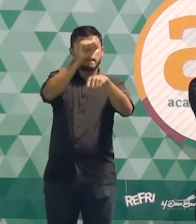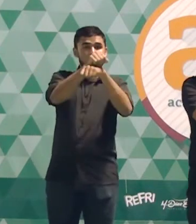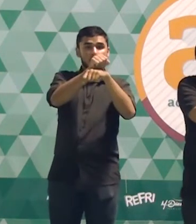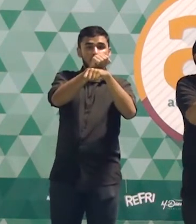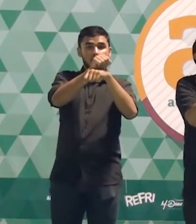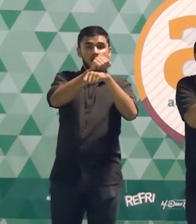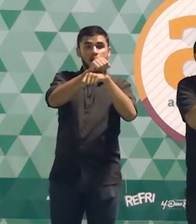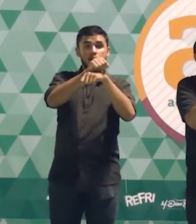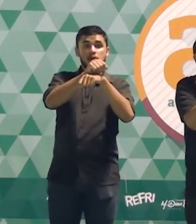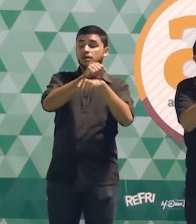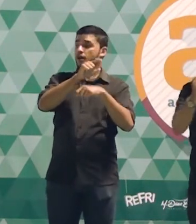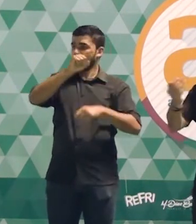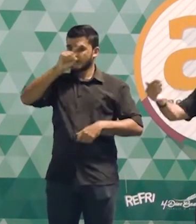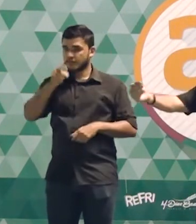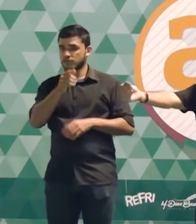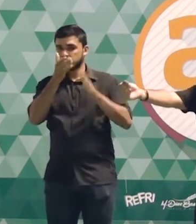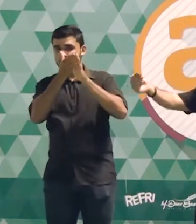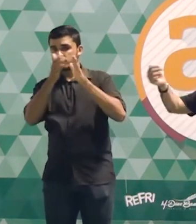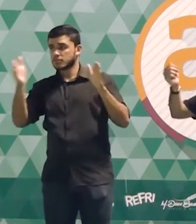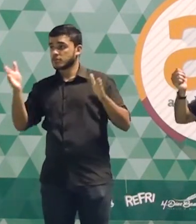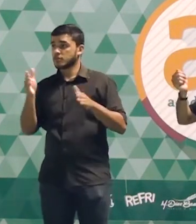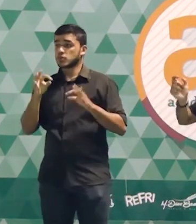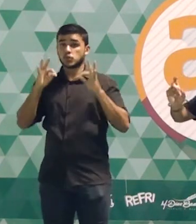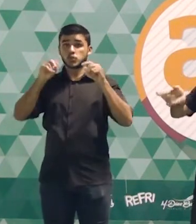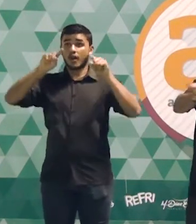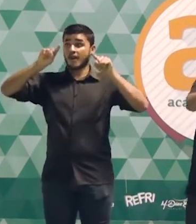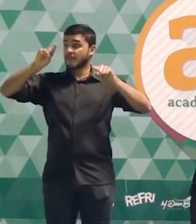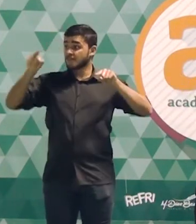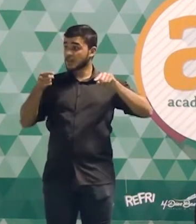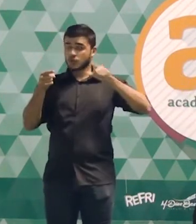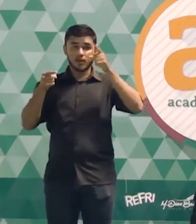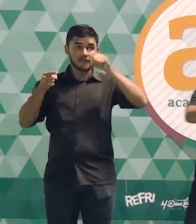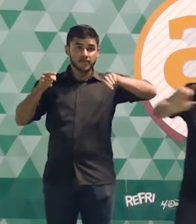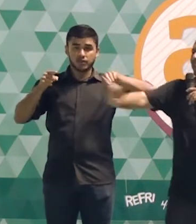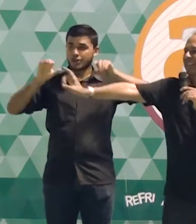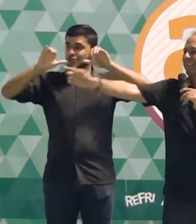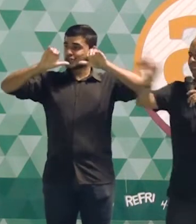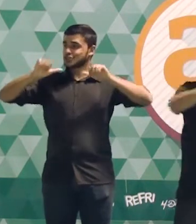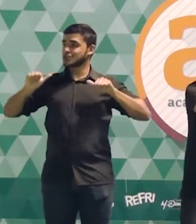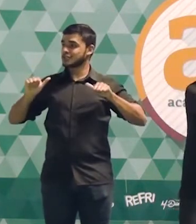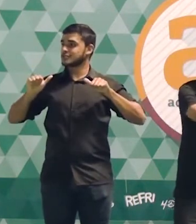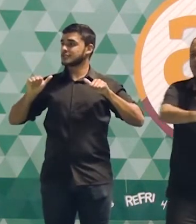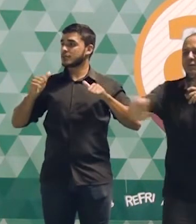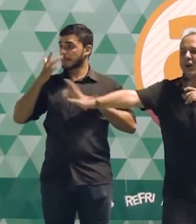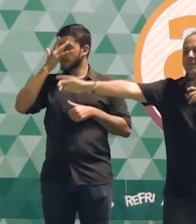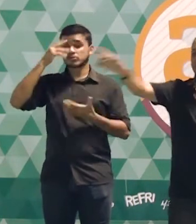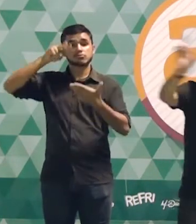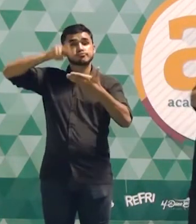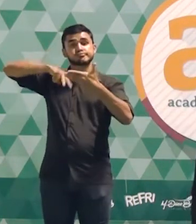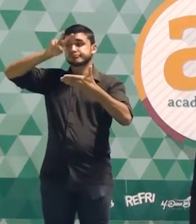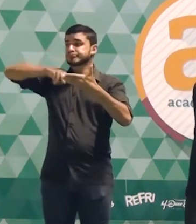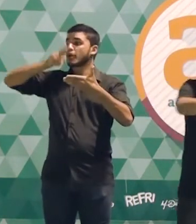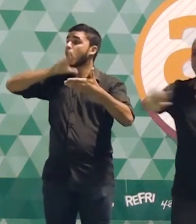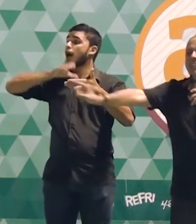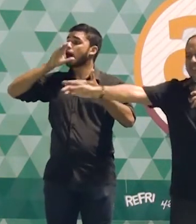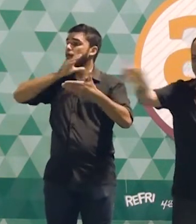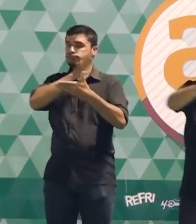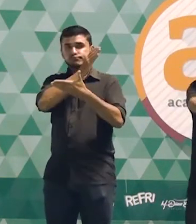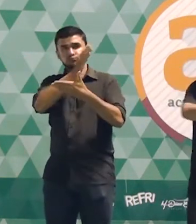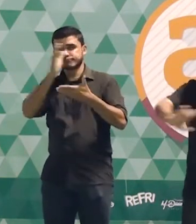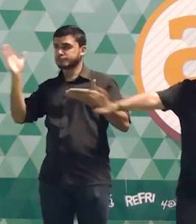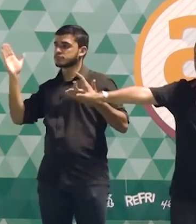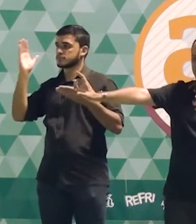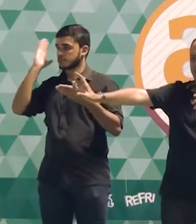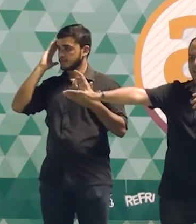pausa natural na leitura. Ela retira as vírgulas para que o leitor leia de uma forma